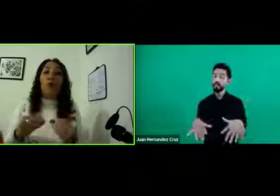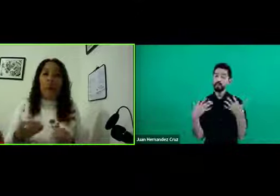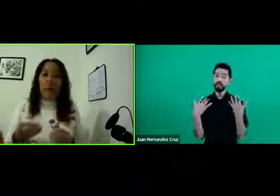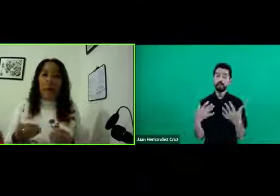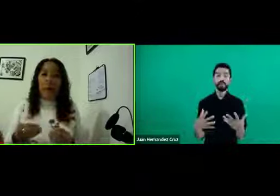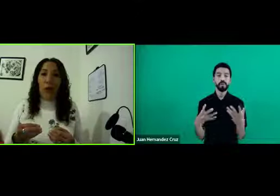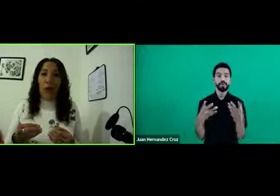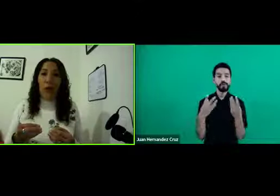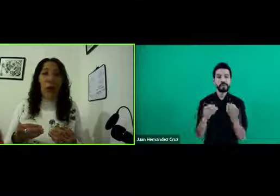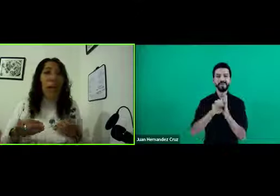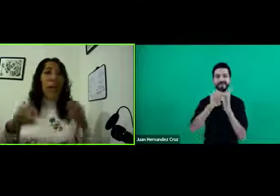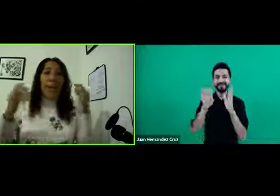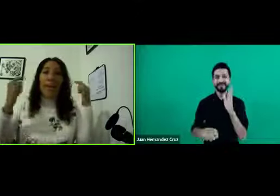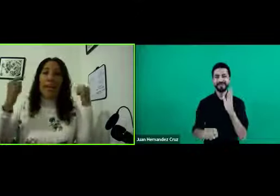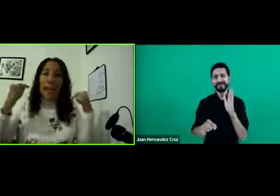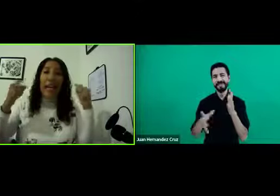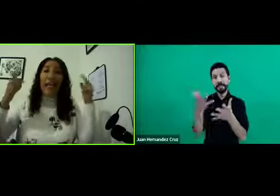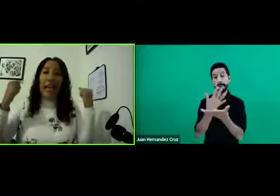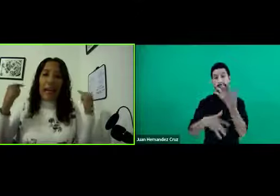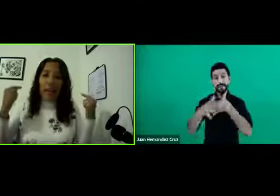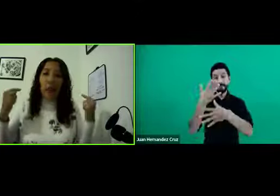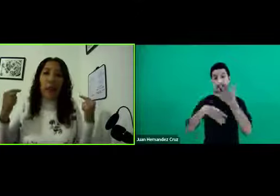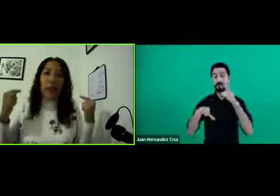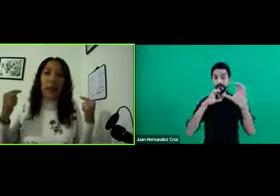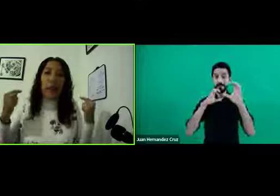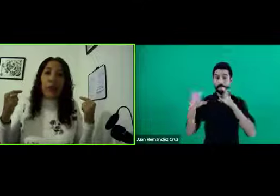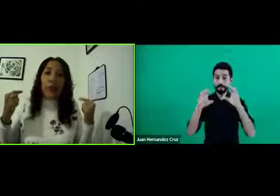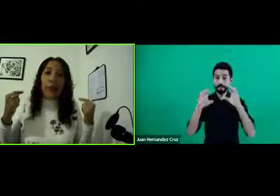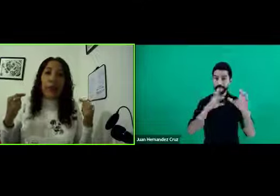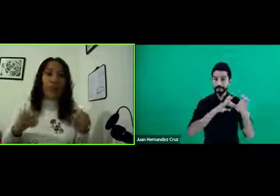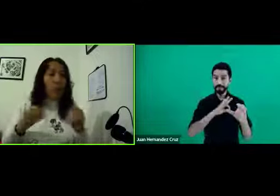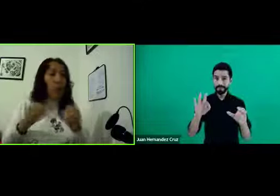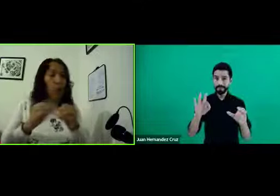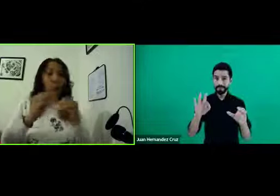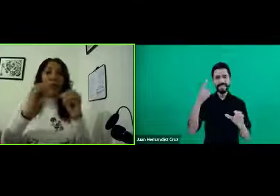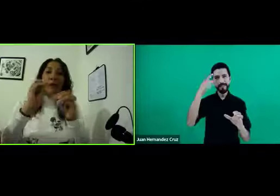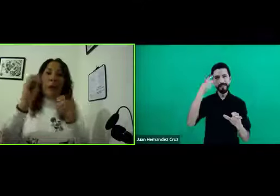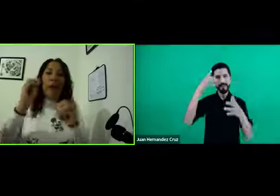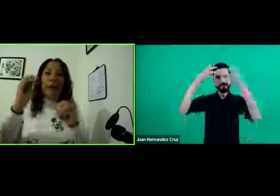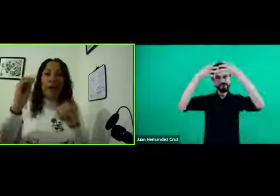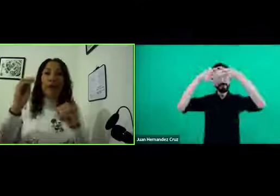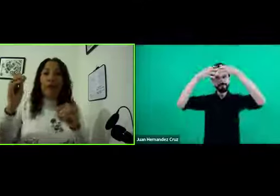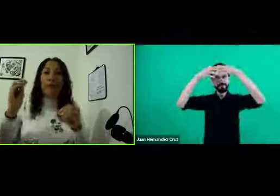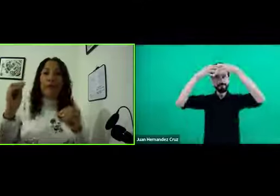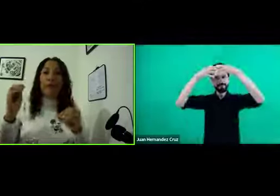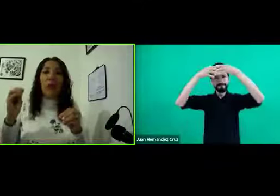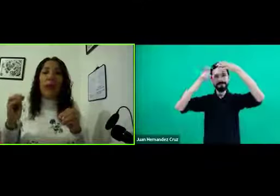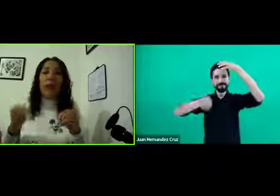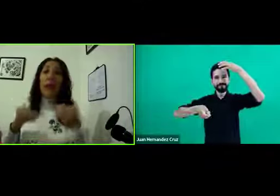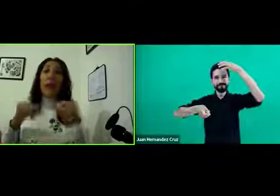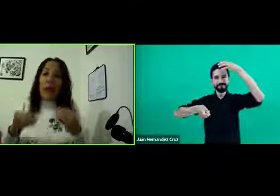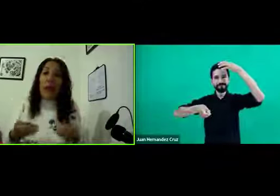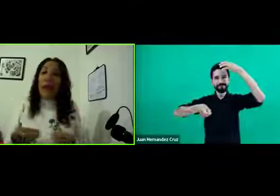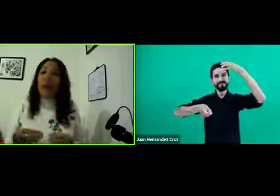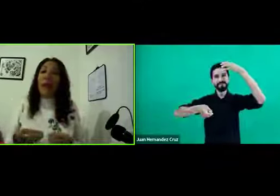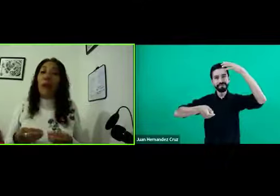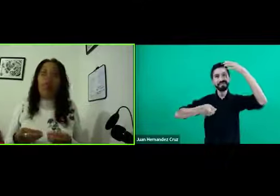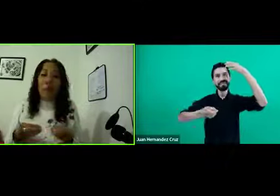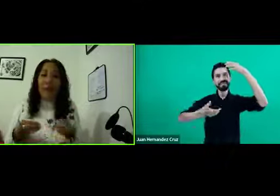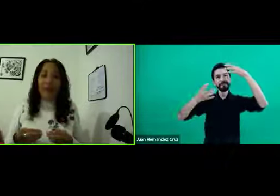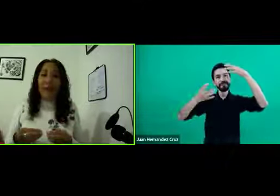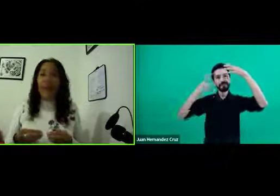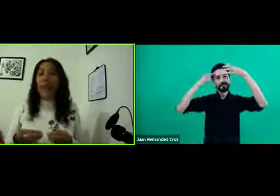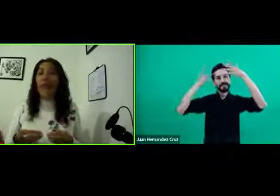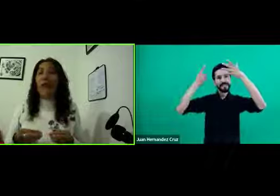poder comunicarme con las manos y generar en estos procesos cerebrales, justamente en las áreas del lenguaje,